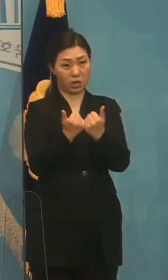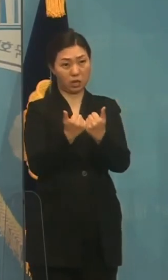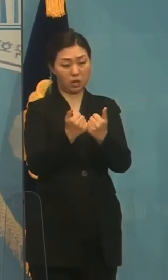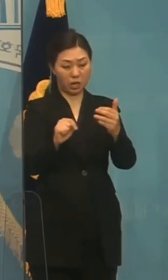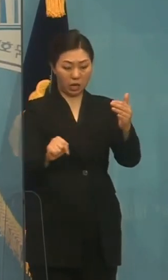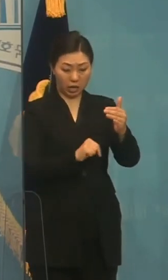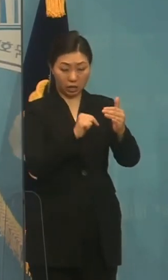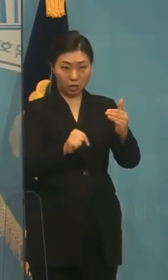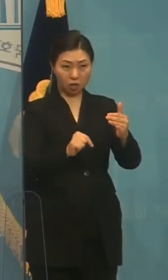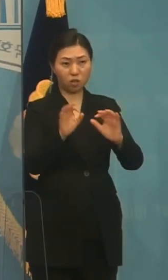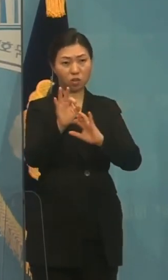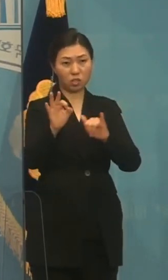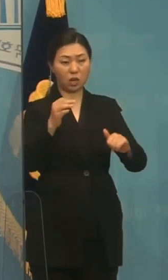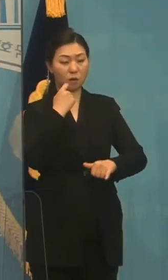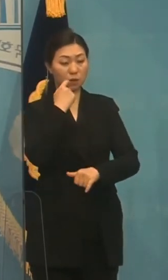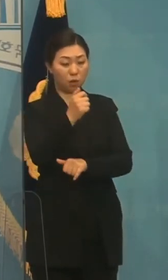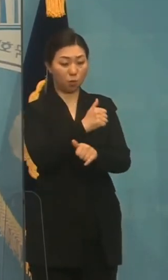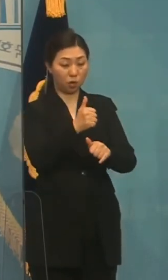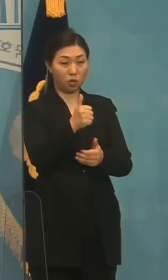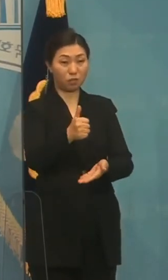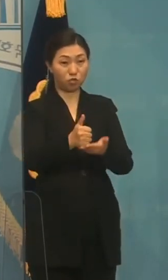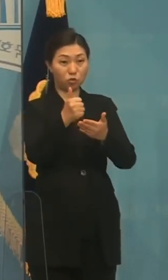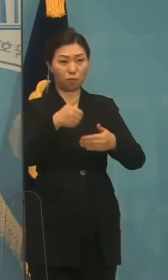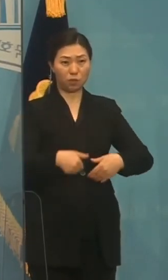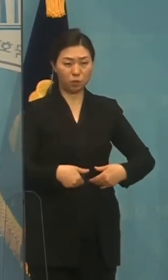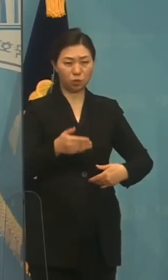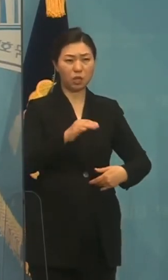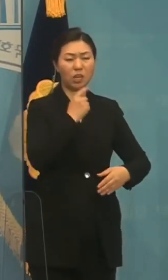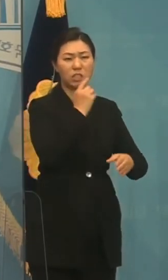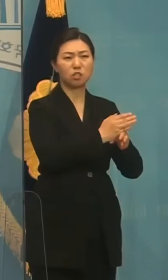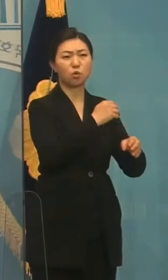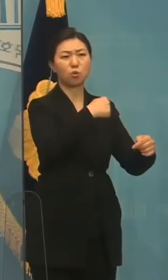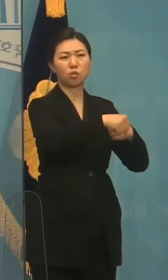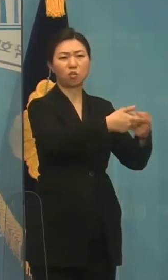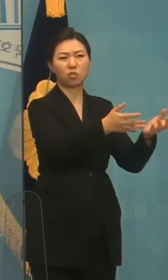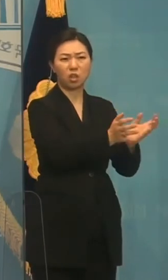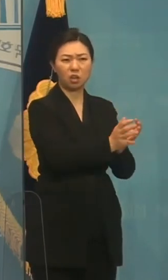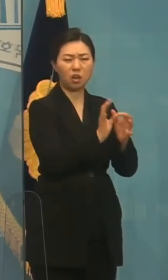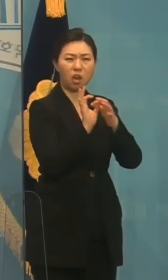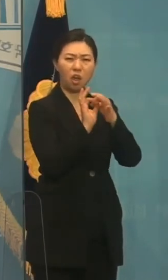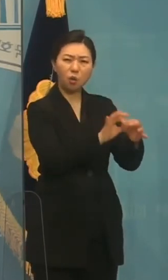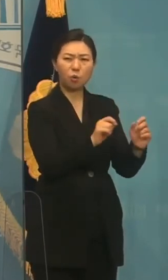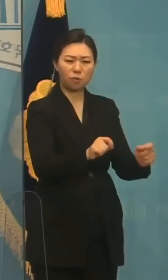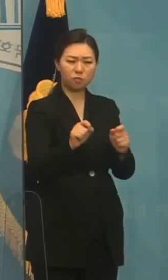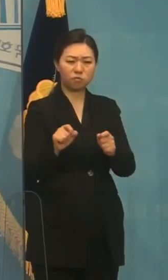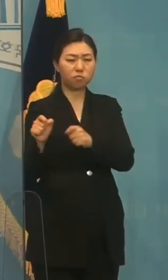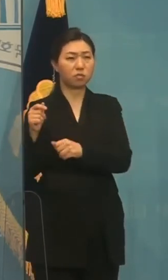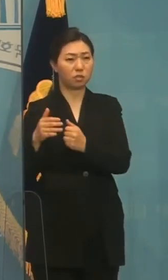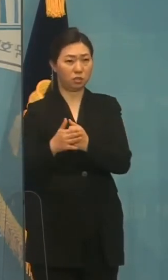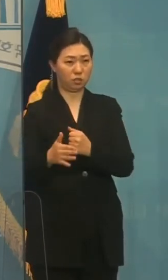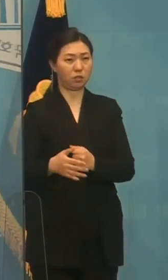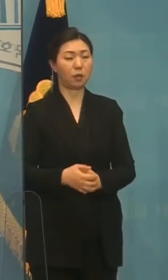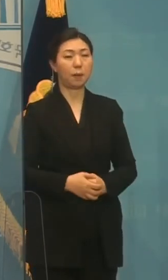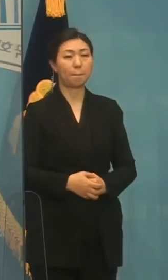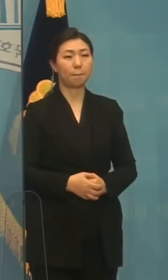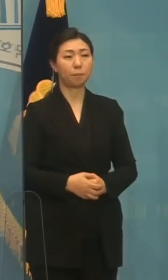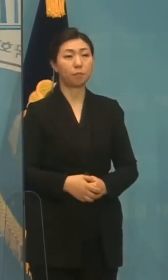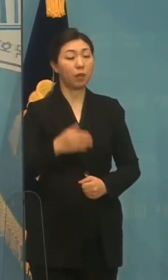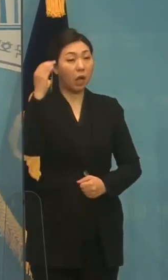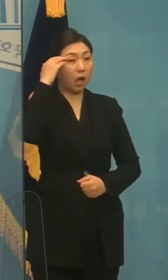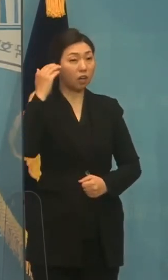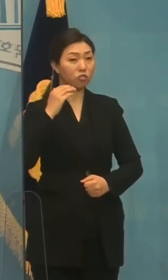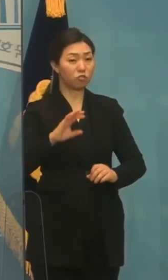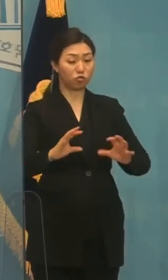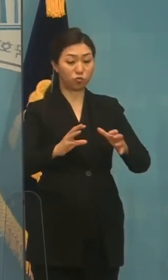10명의 이사를 추천해야 하는데 민주당이 지속해서 지연시키고 있기 때문입니다. 우리